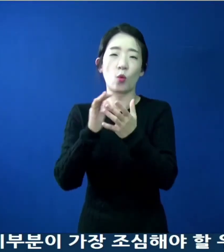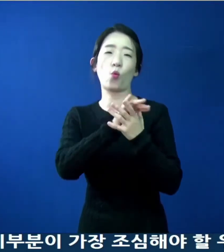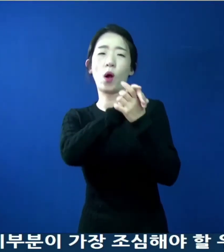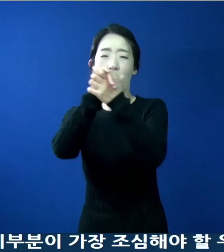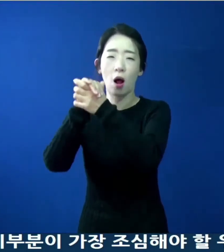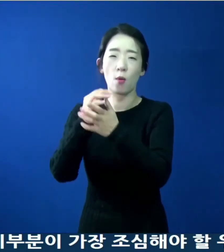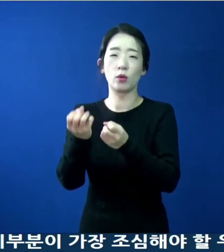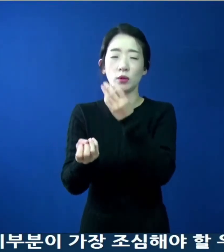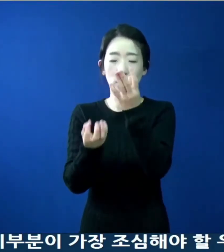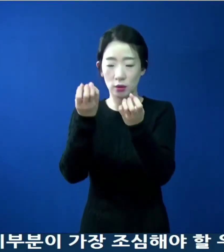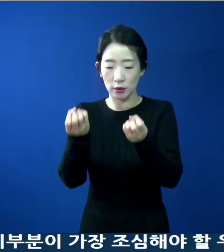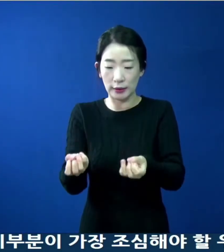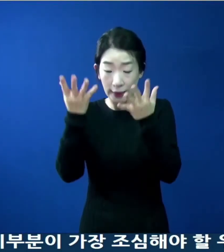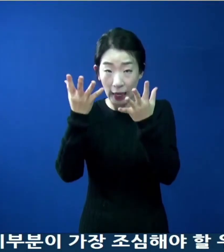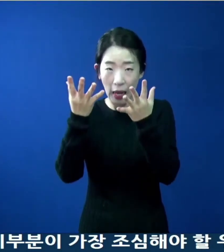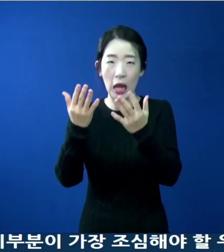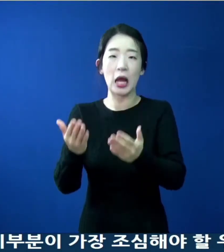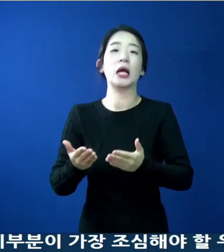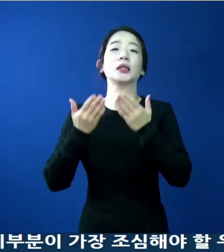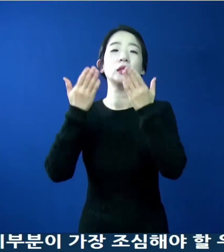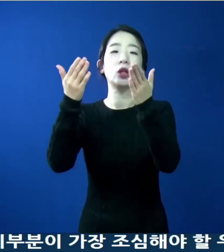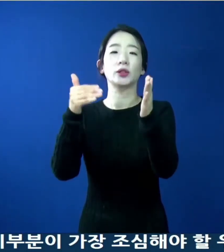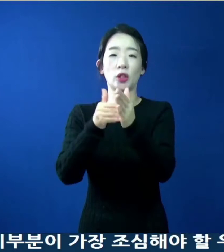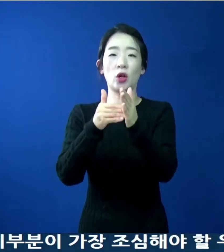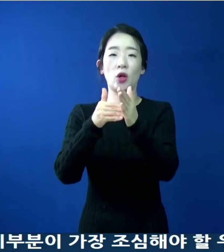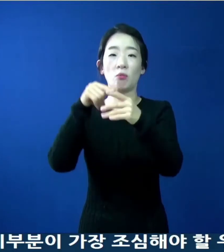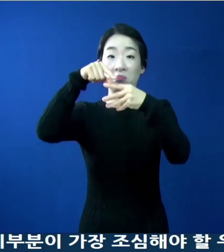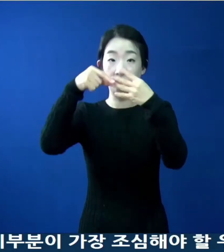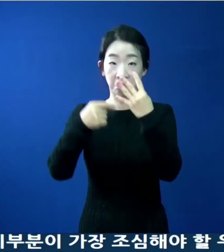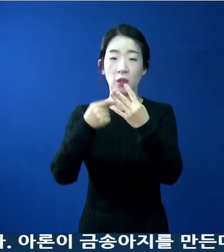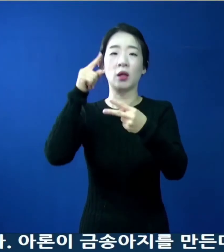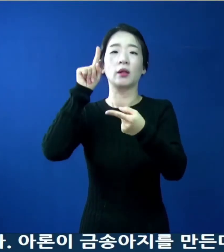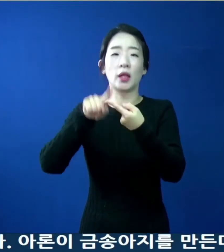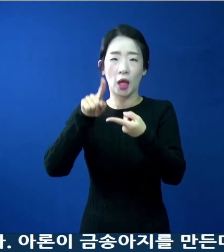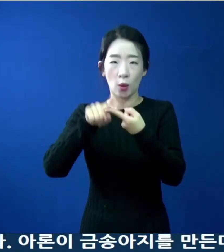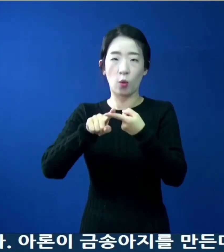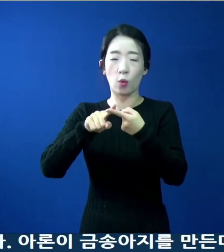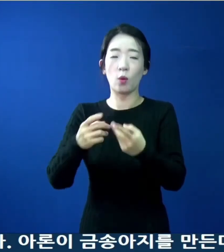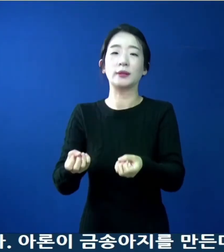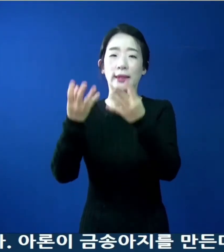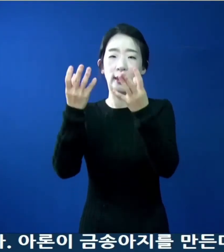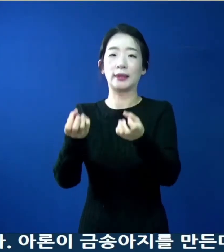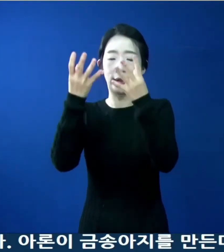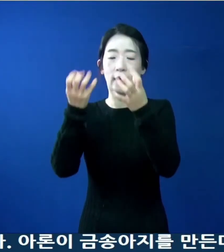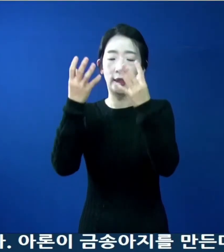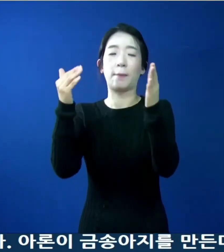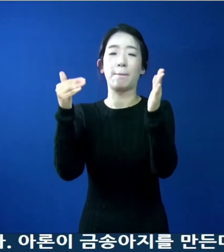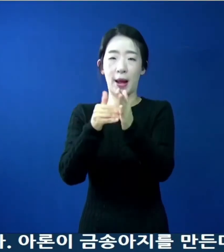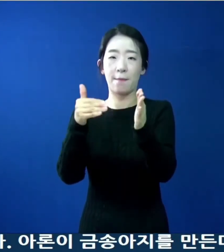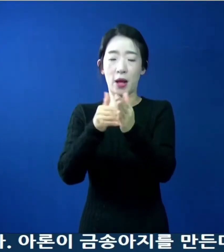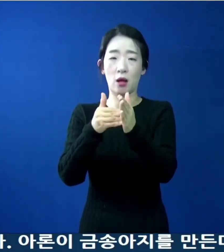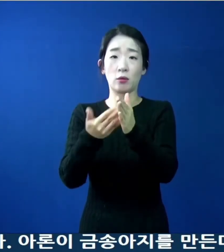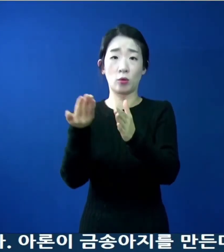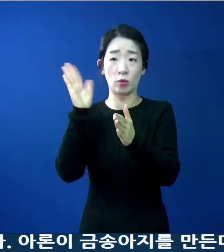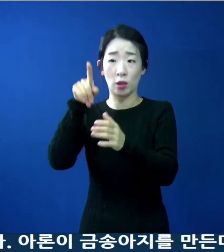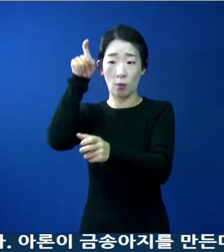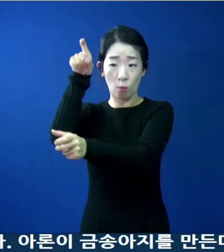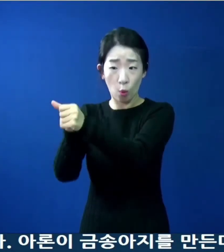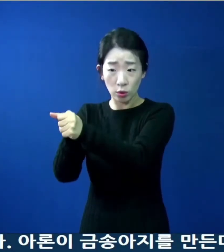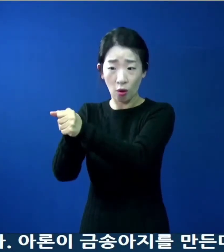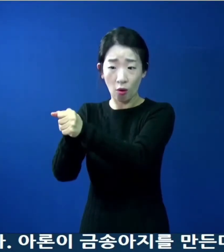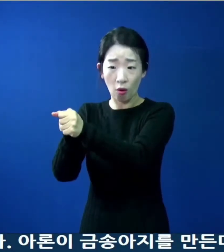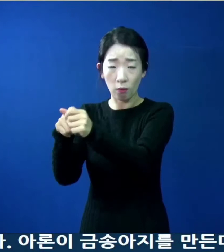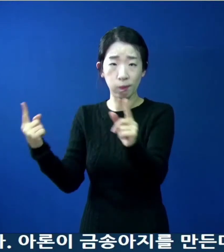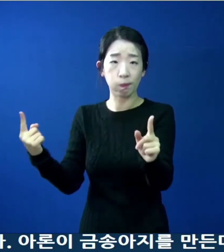드렸어요. 형식에 있어서 하던 거 다 했어요. 그런데 목적이 바뀌었어.